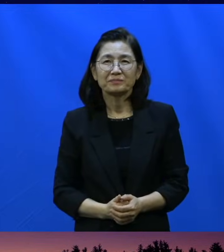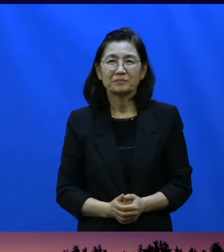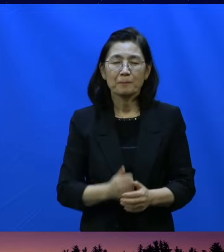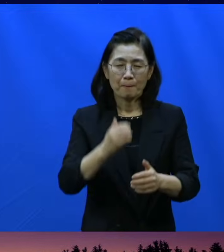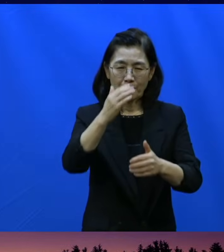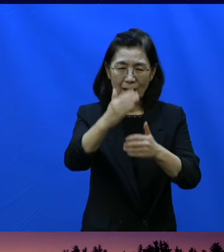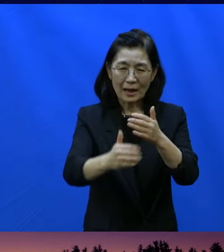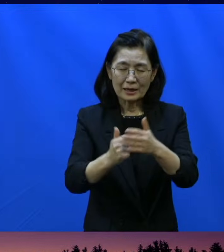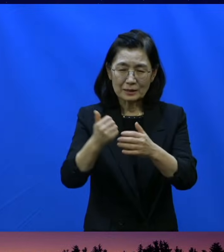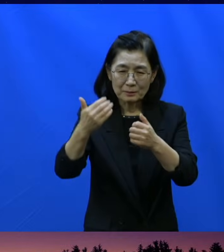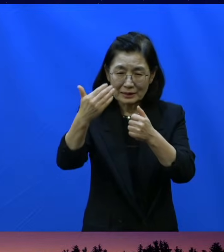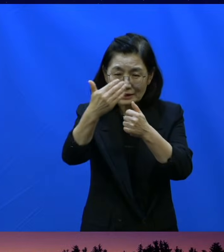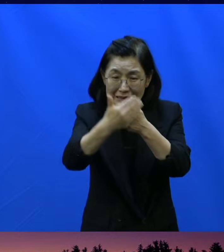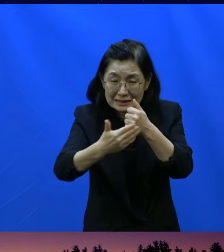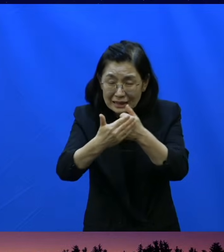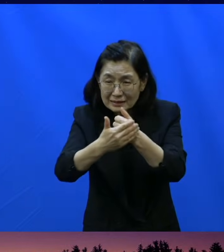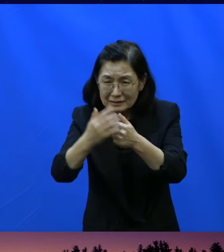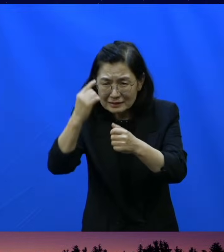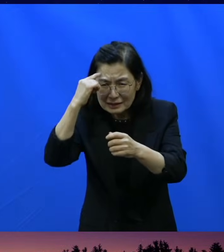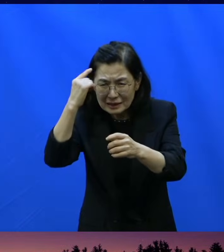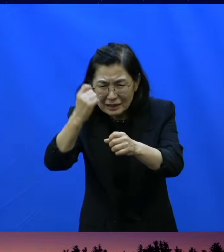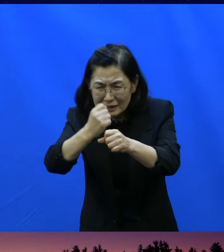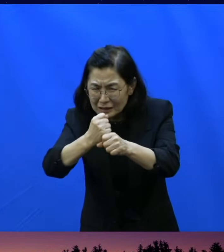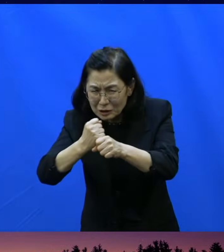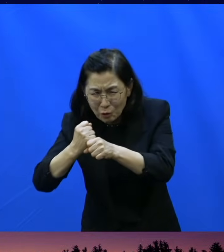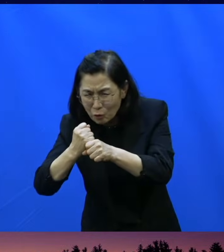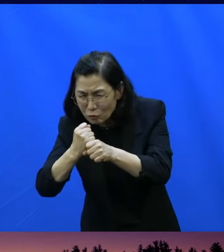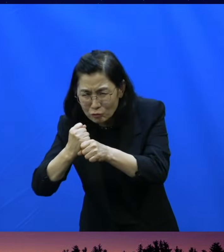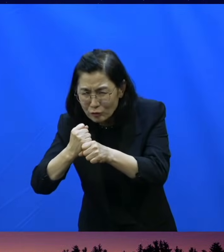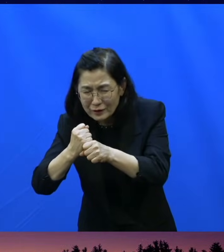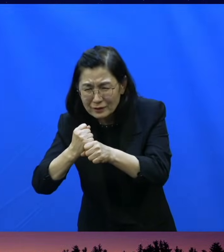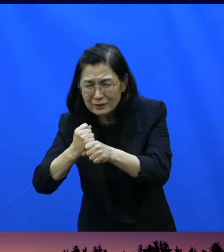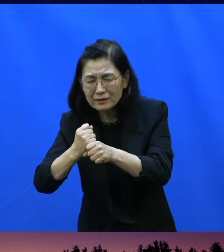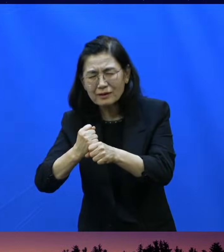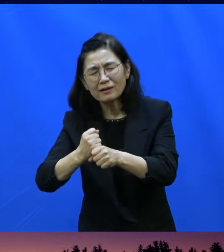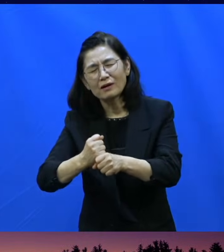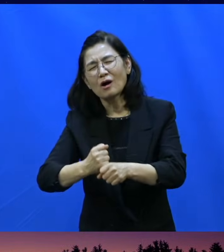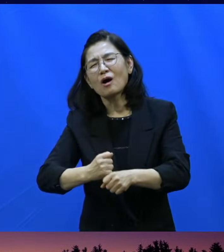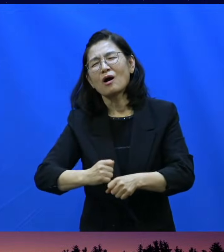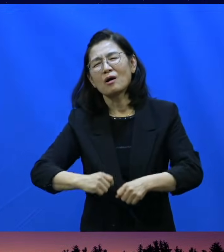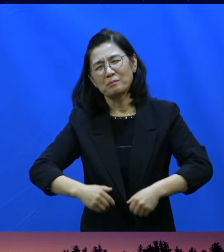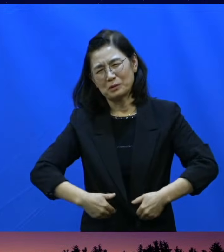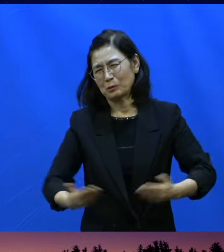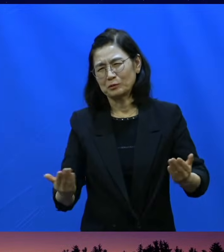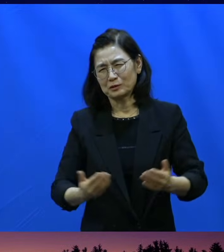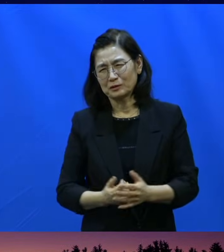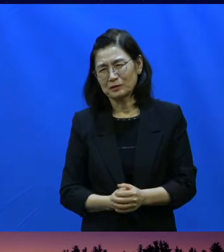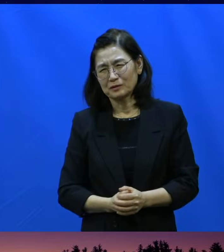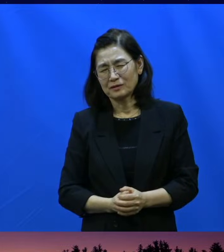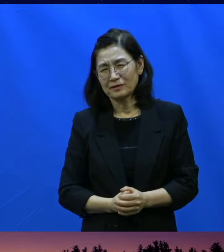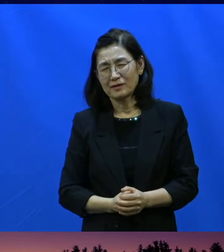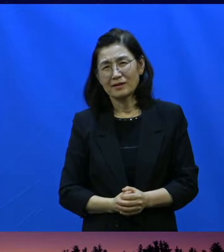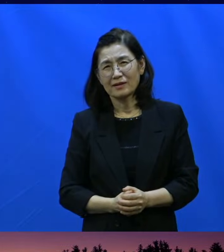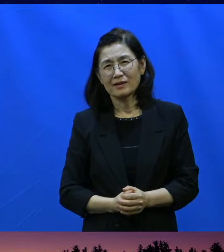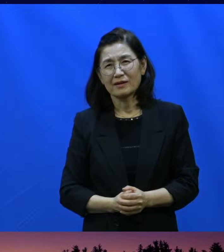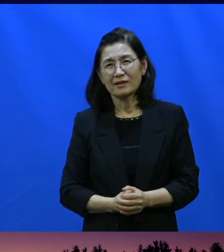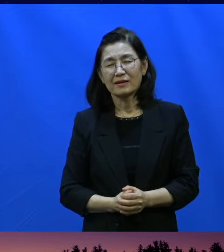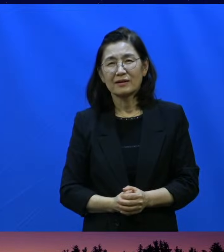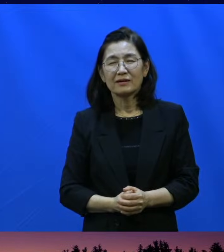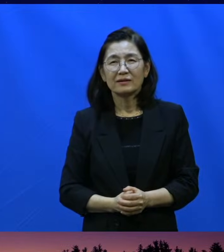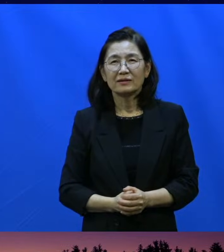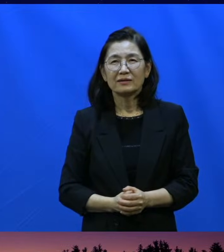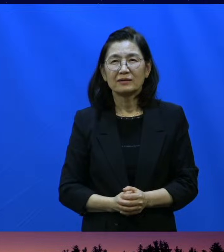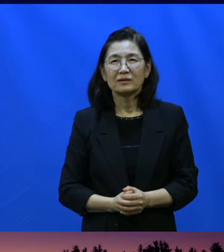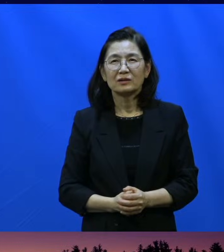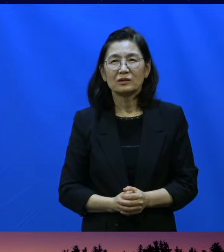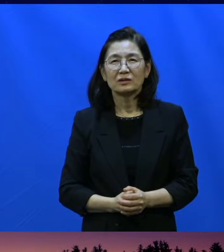은혜는 연구한다고 답이 나오는 게 아니에요. 하나님이 일방적으로 하나님의 편에 쓰시는 호의이기 때문에. 룻기를 보세요. 룻의